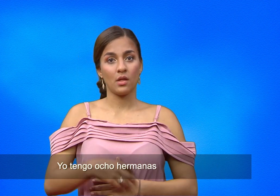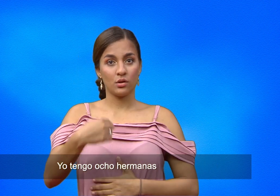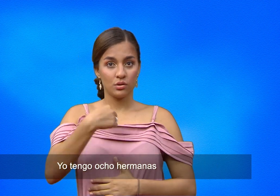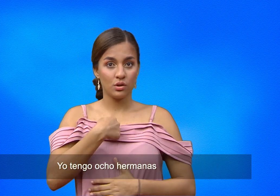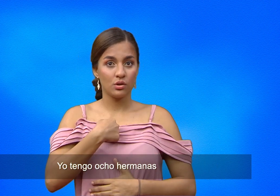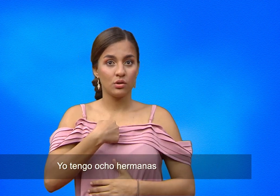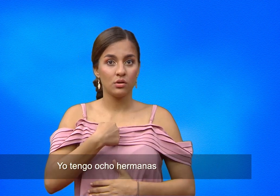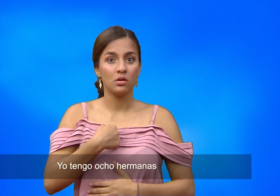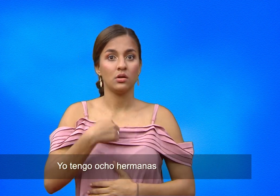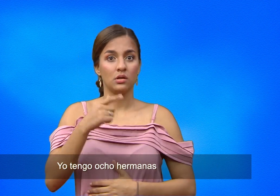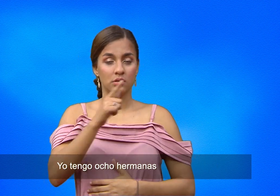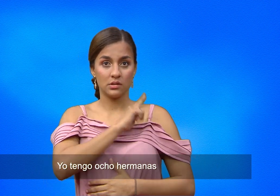yo